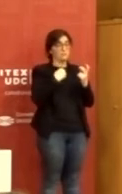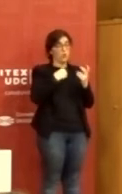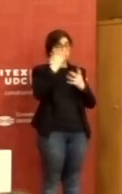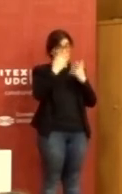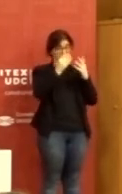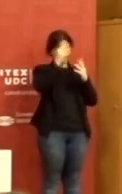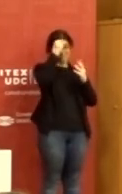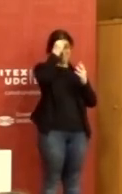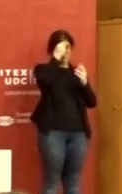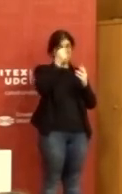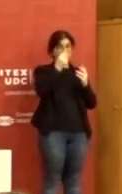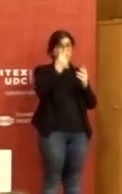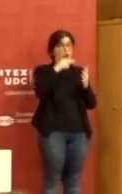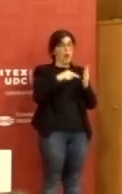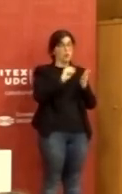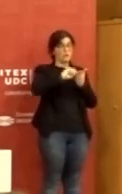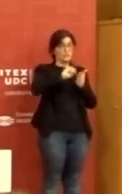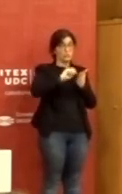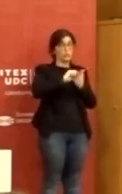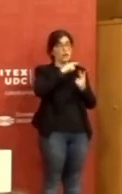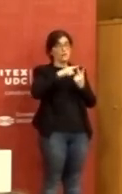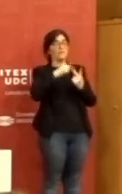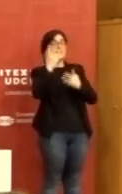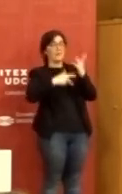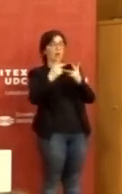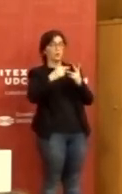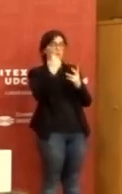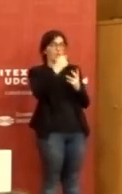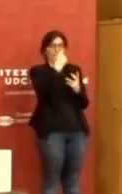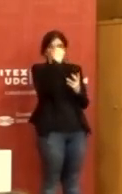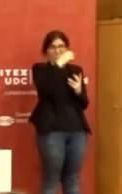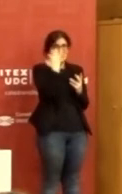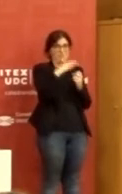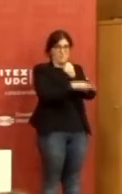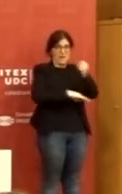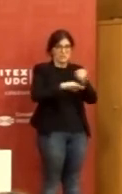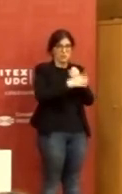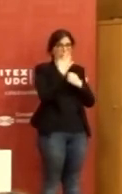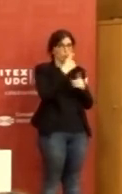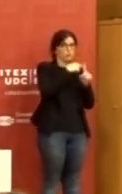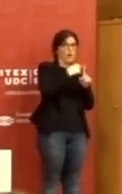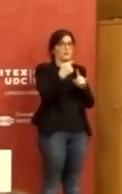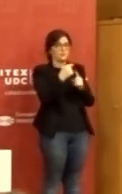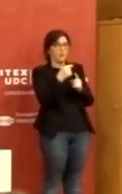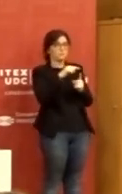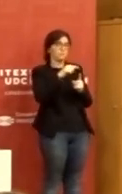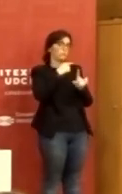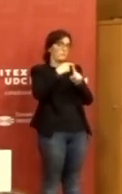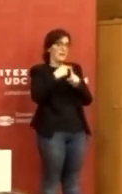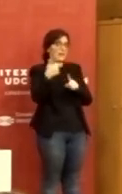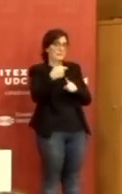cálculo. Una persona que tiene que saber leer y escribir y por lo menos sumar, restar, multiplicar y dividir.